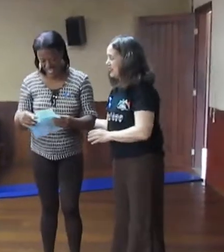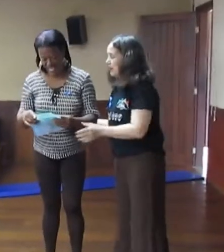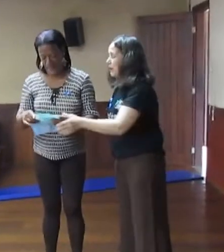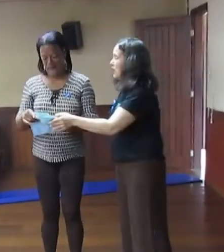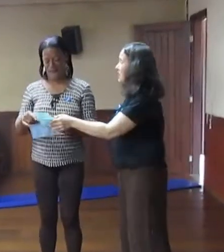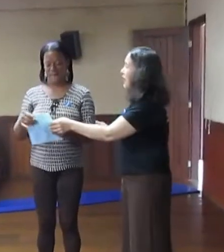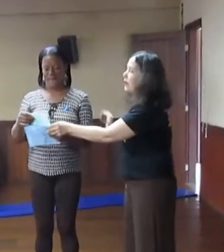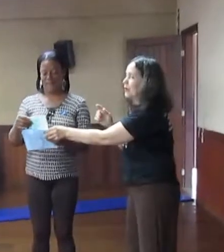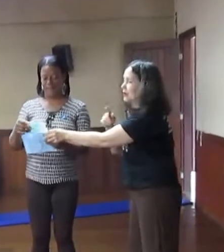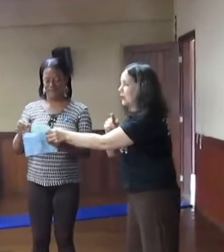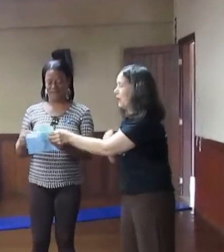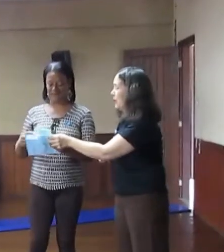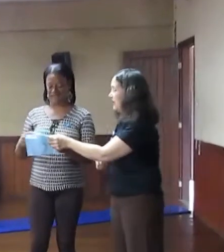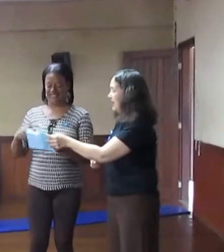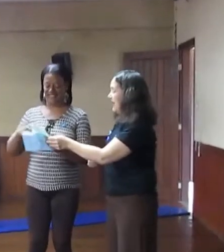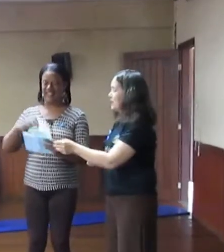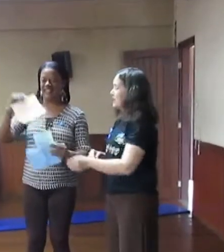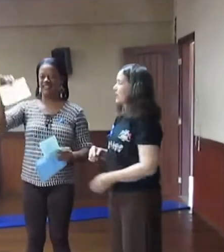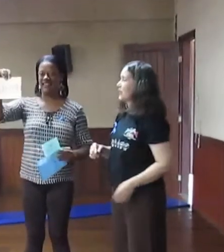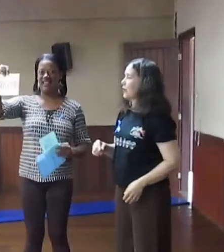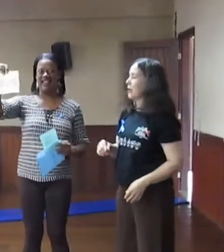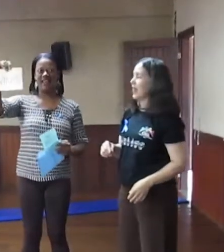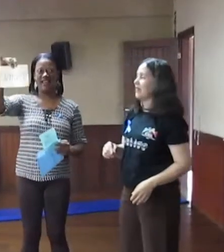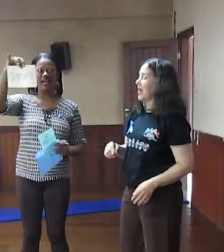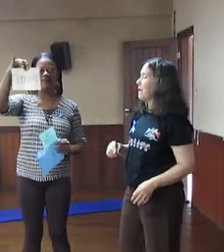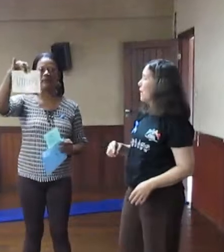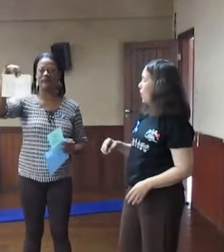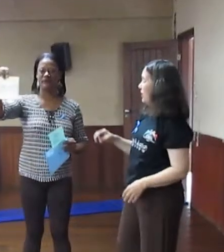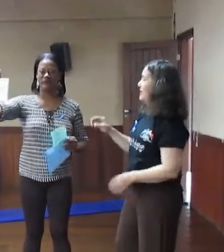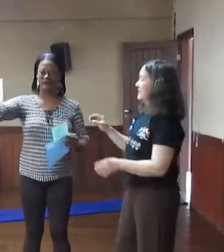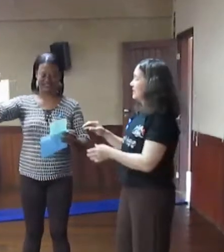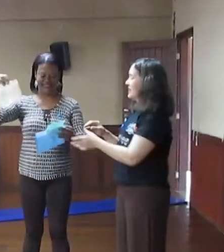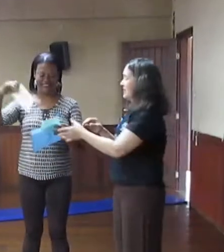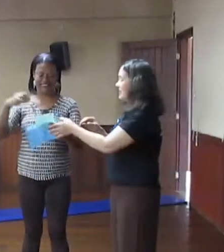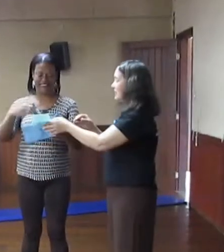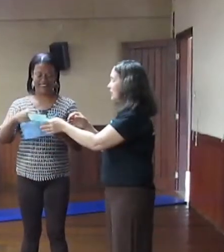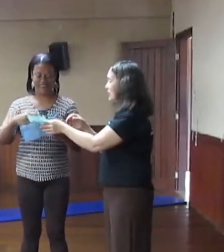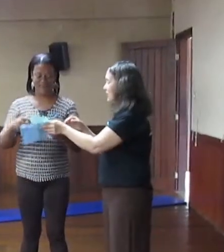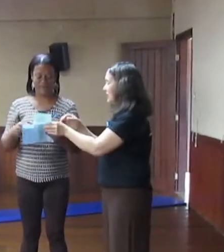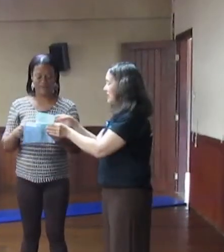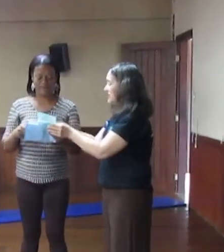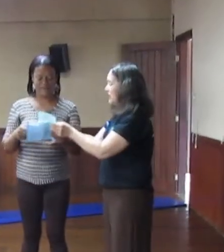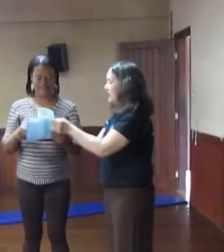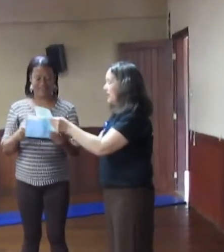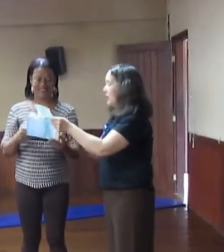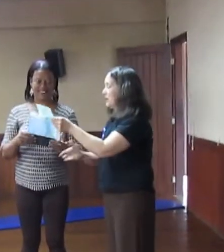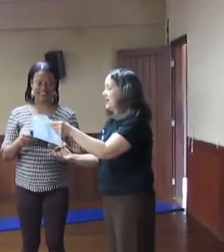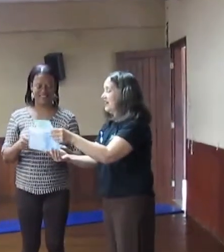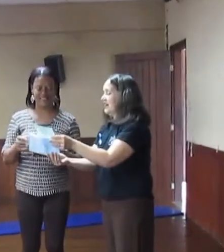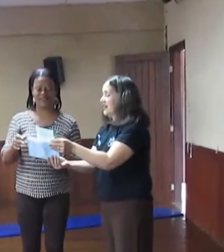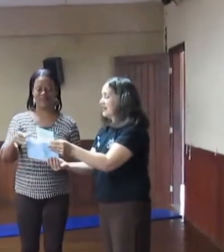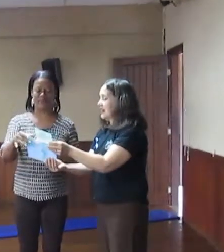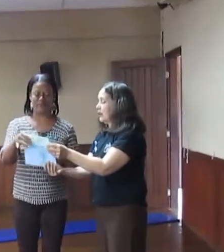Uma dinâmica. Mostra às pessoas qual foi a palavra. Amor. Então tenta, deixa eu ajudar você a segurar o